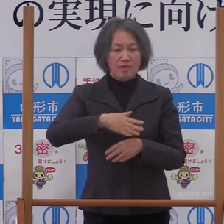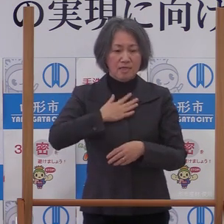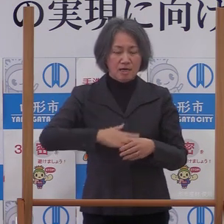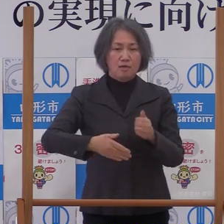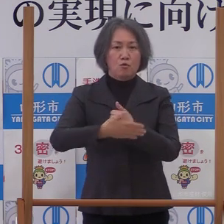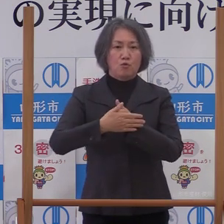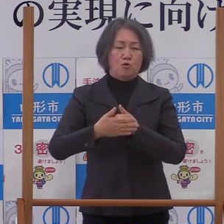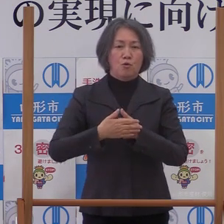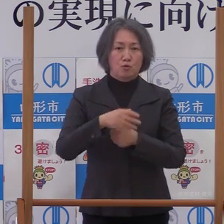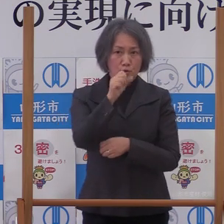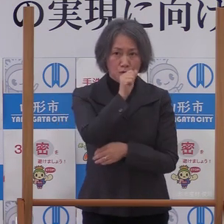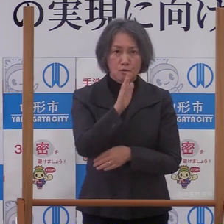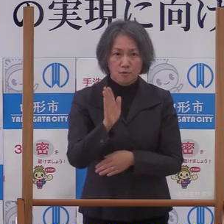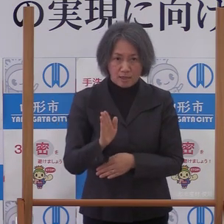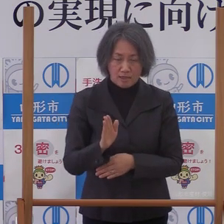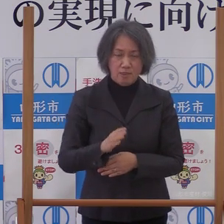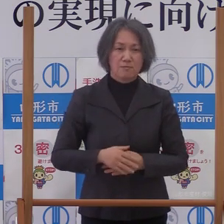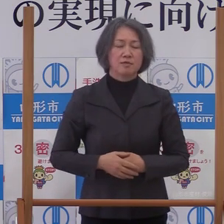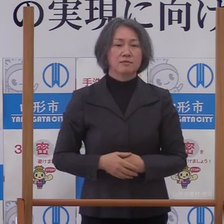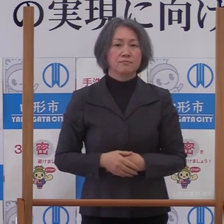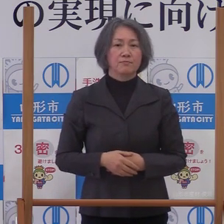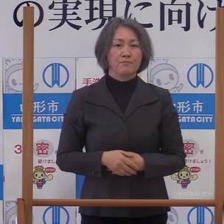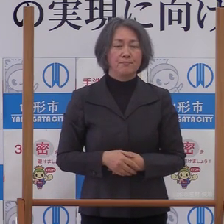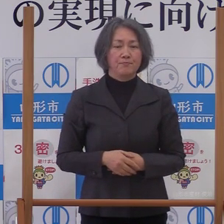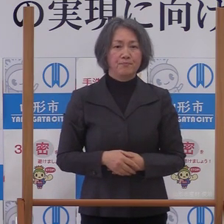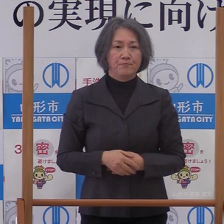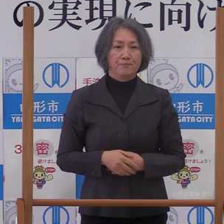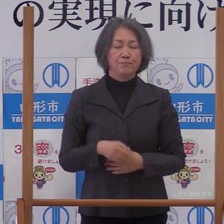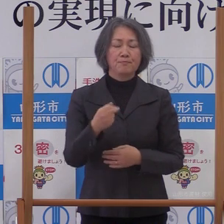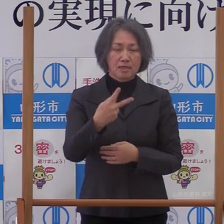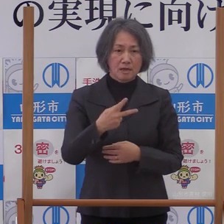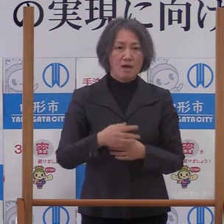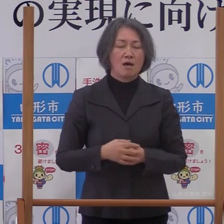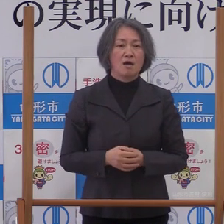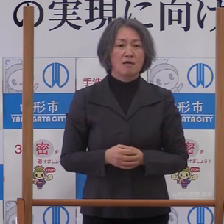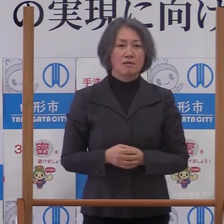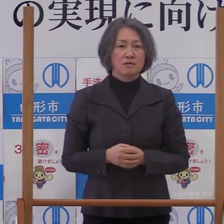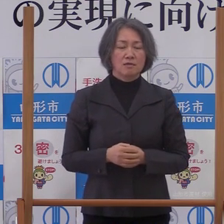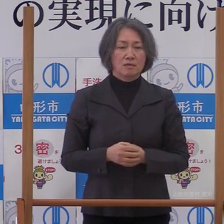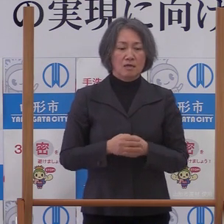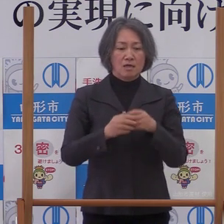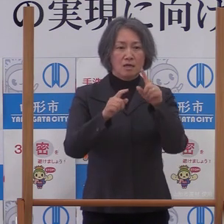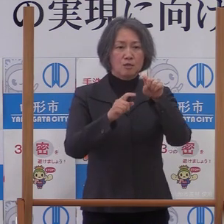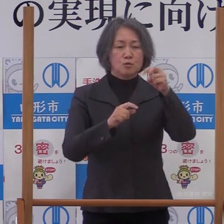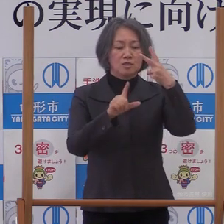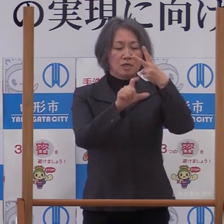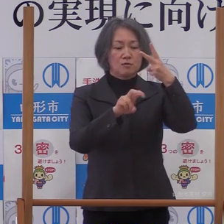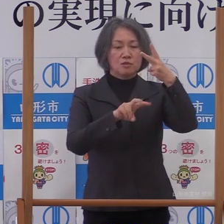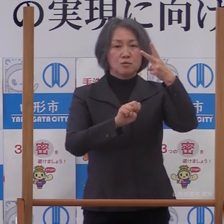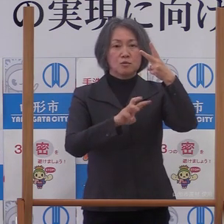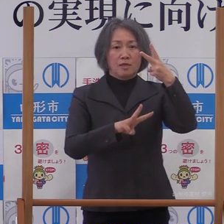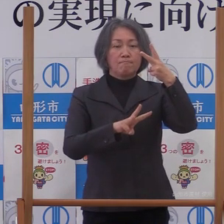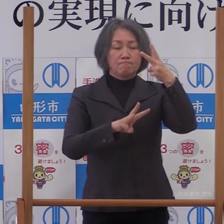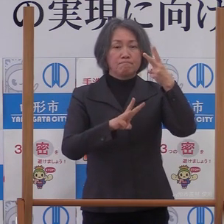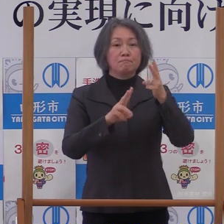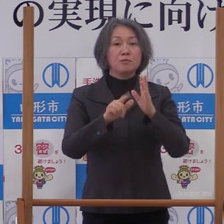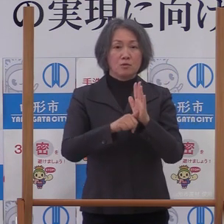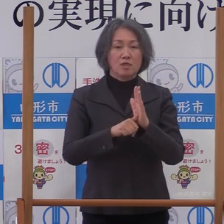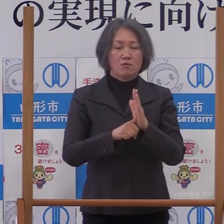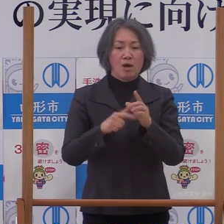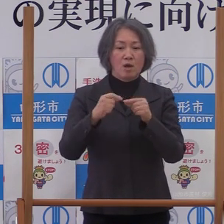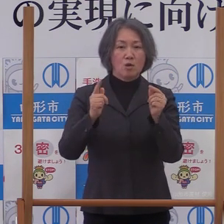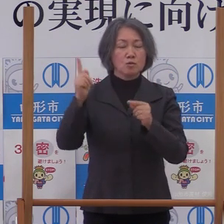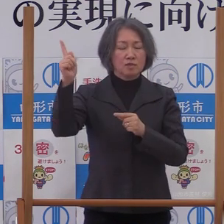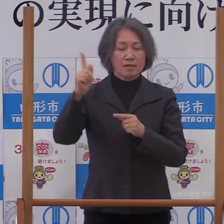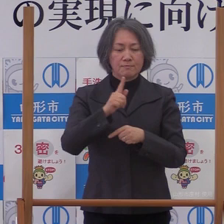協力をよろしくお願い申し上げます。また12月23日には、国からの